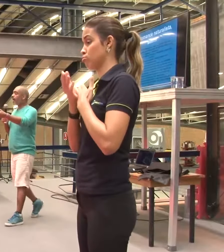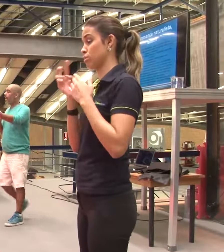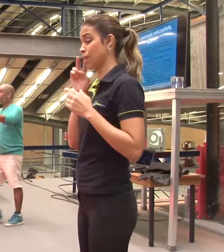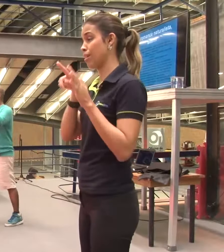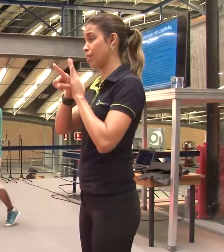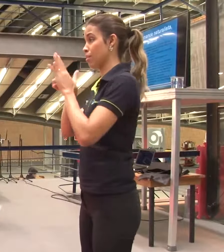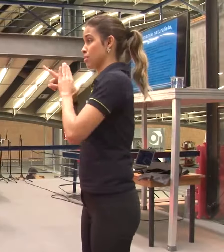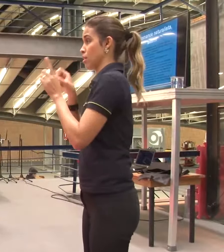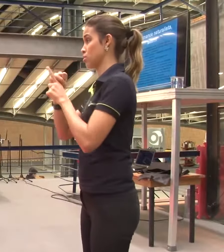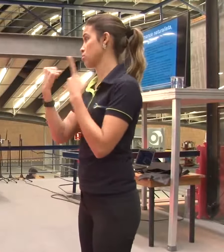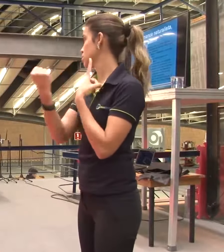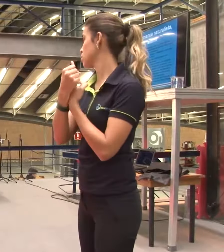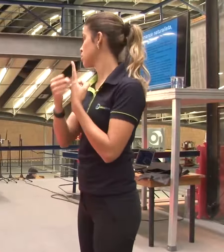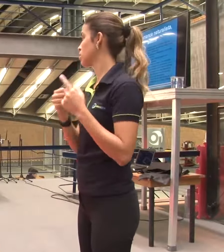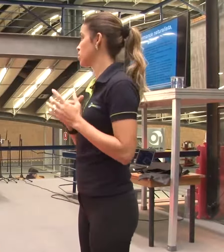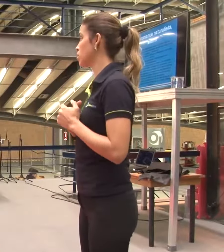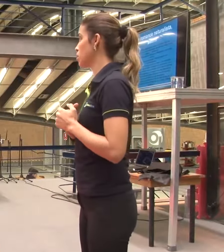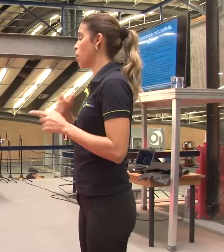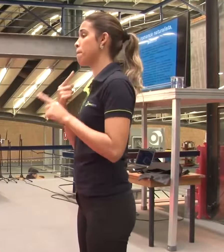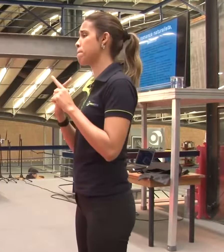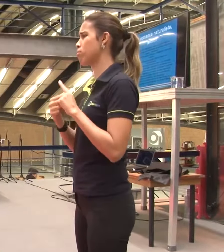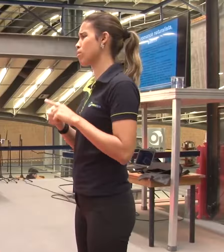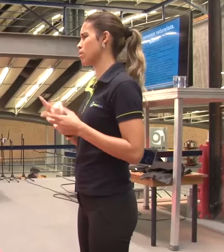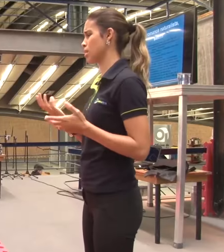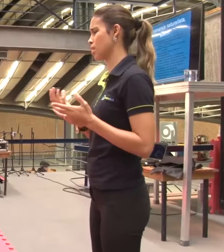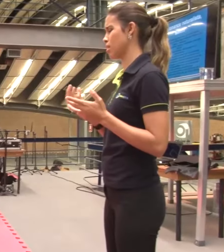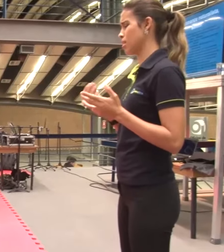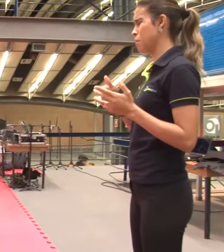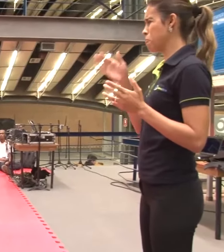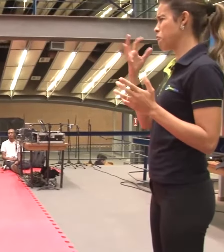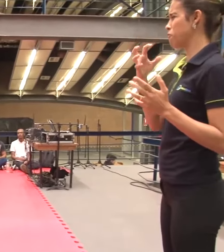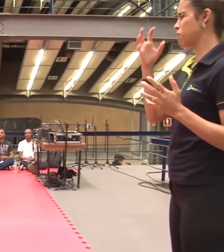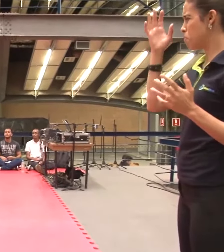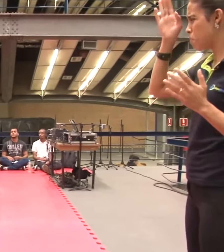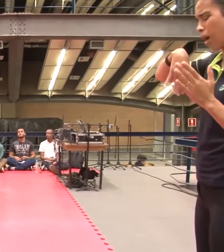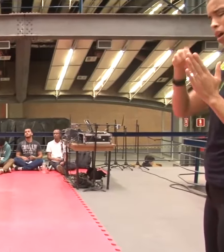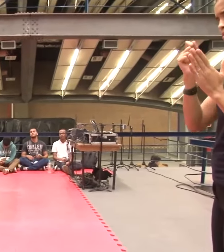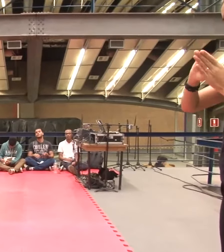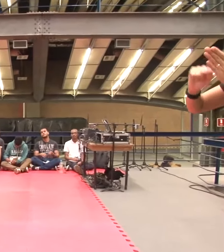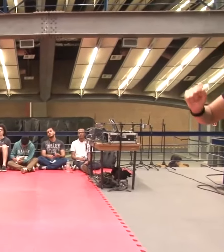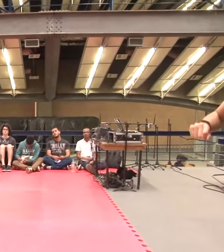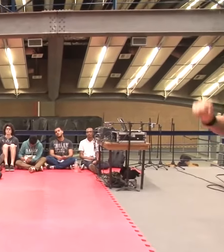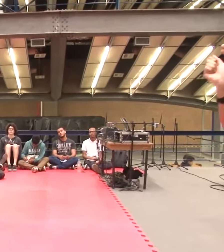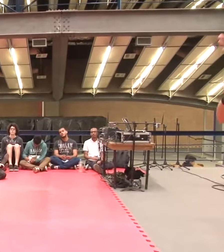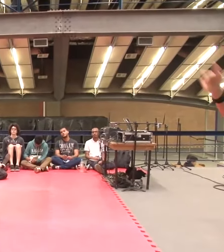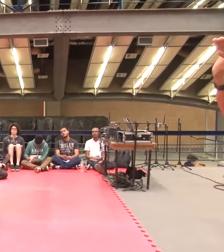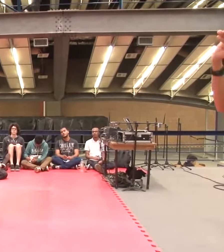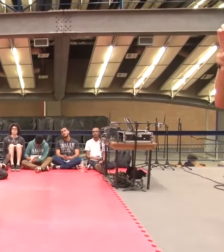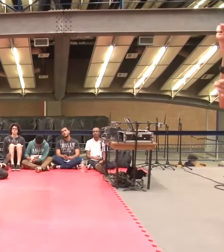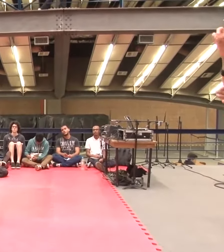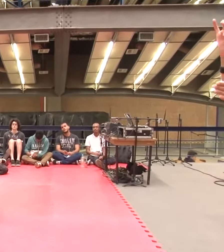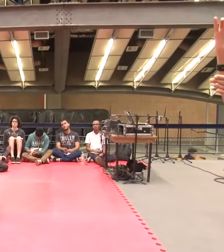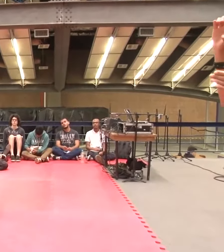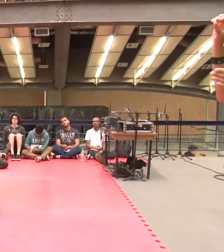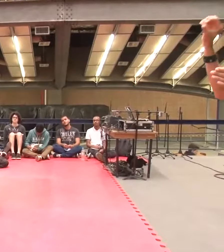Por que carregar nas fibras? Por que ser tão cruel na narrativa do cortiço? Apresentar coisas tão